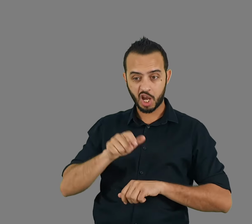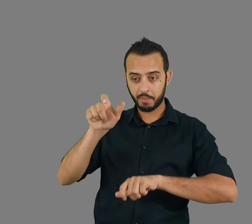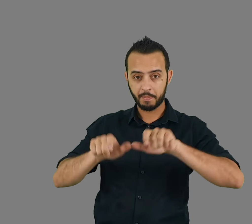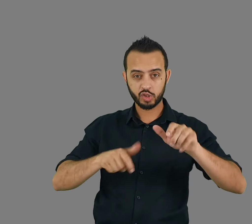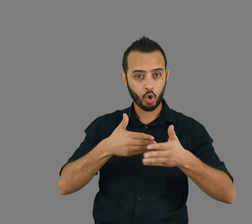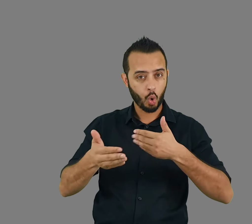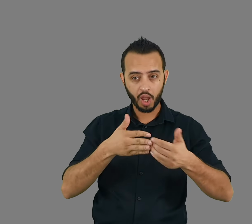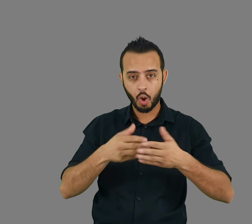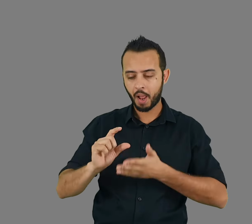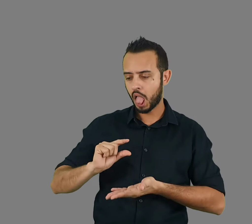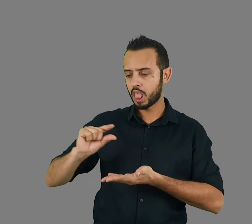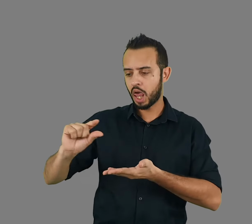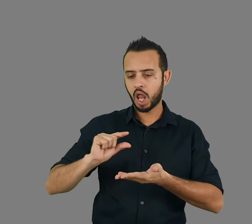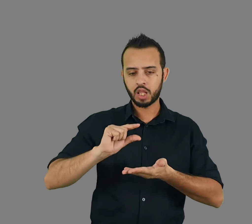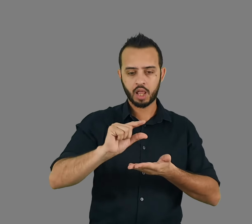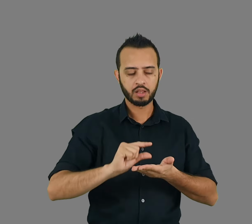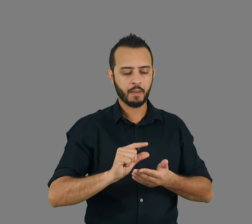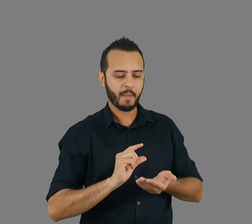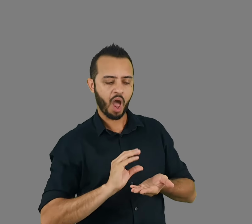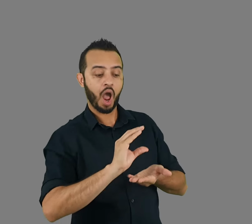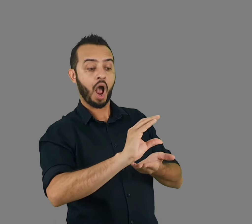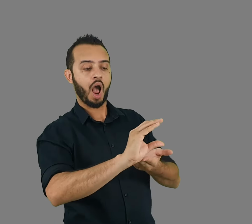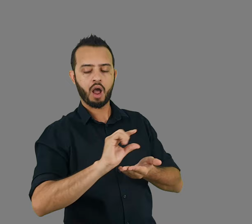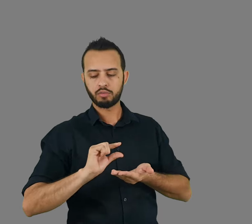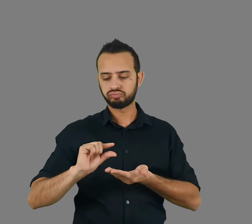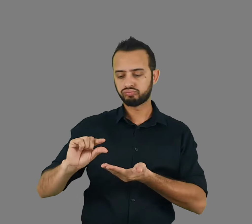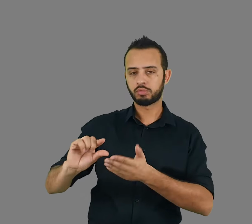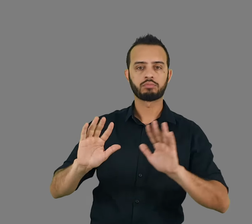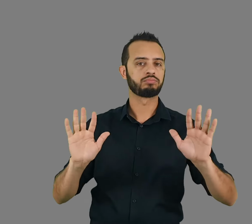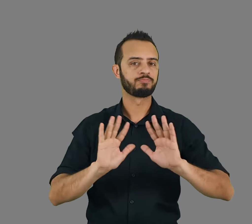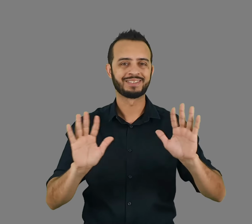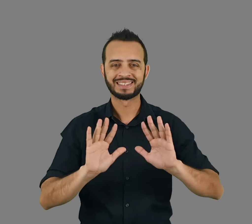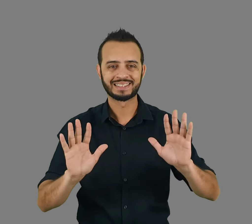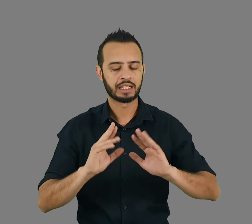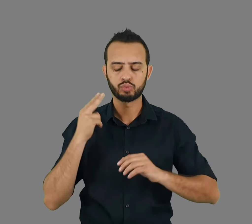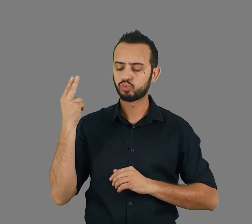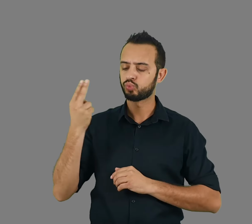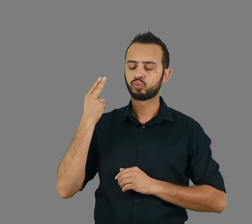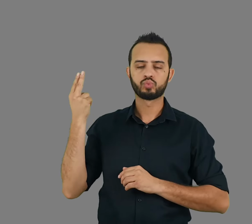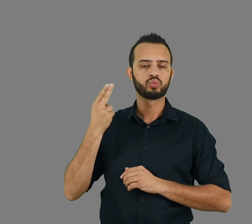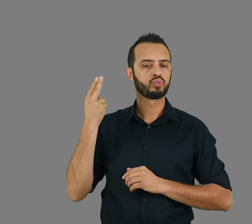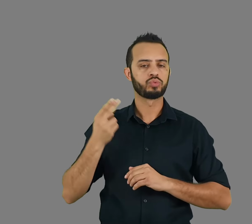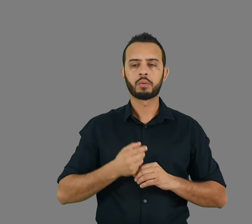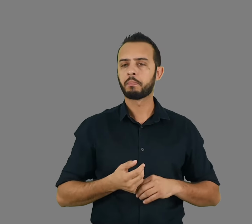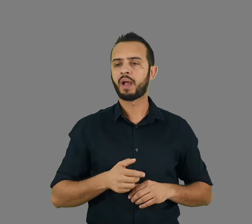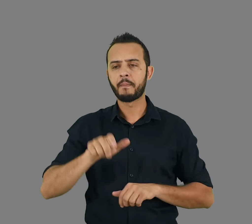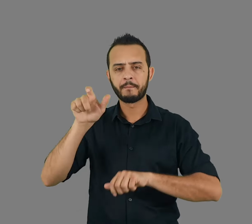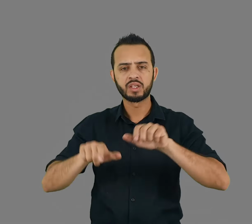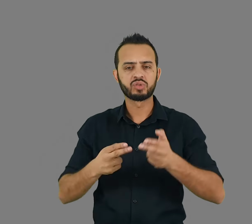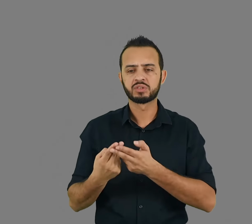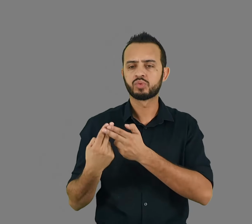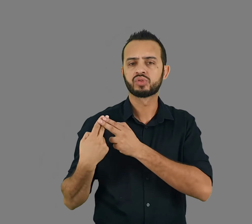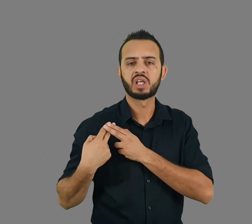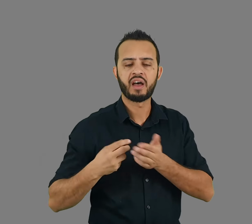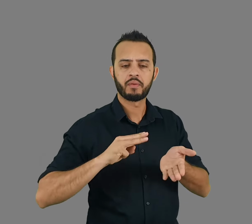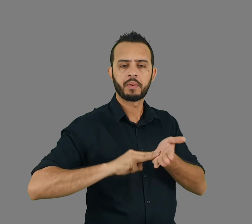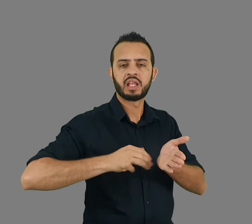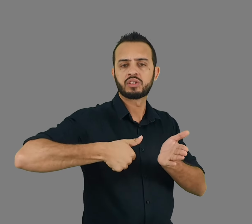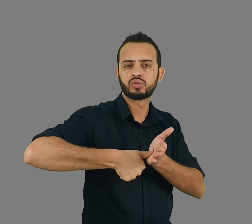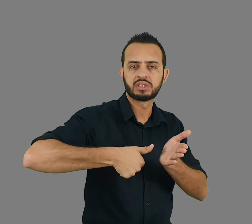ou vantagens a qualquer título para dirigentes, associados ou mantenedores, sob nenhuma forma